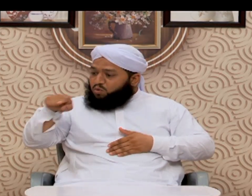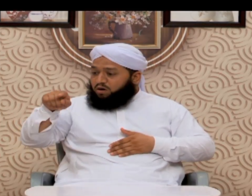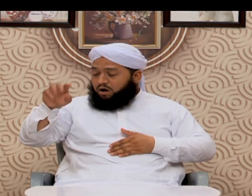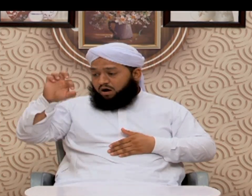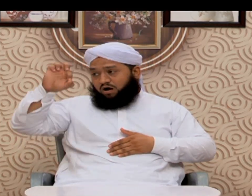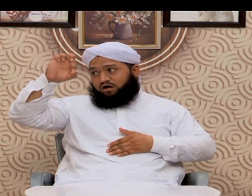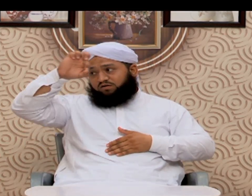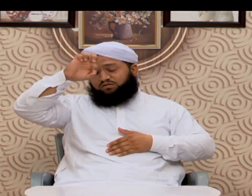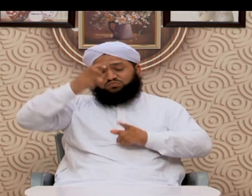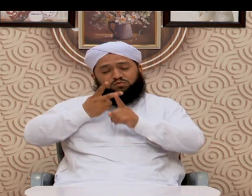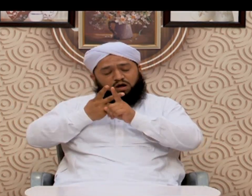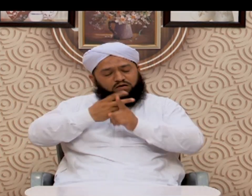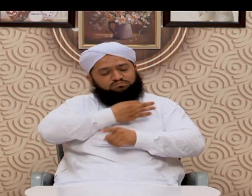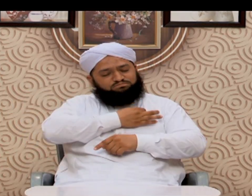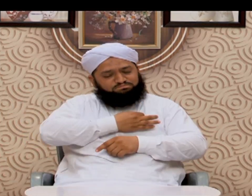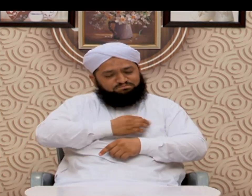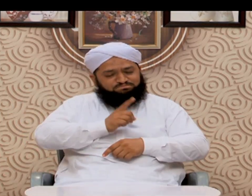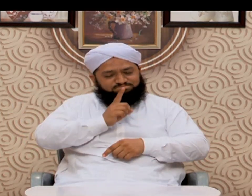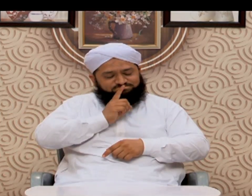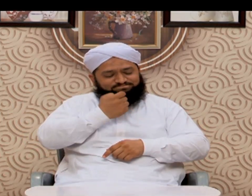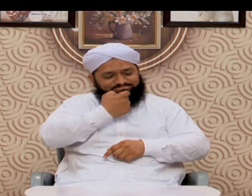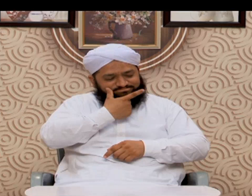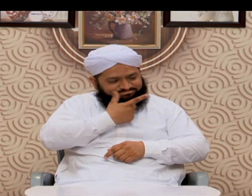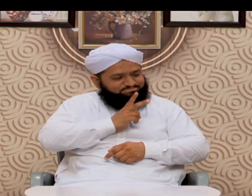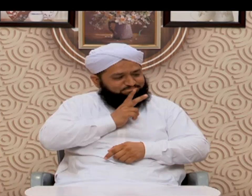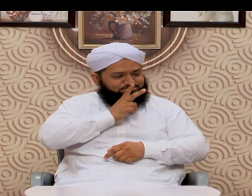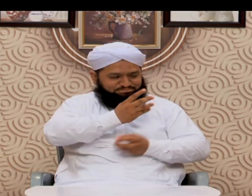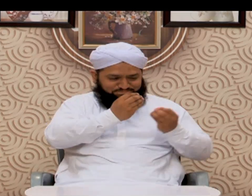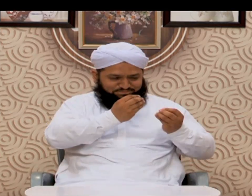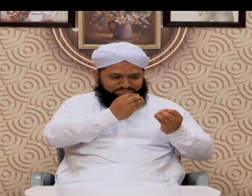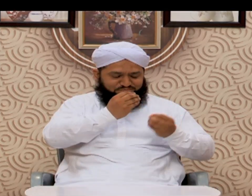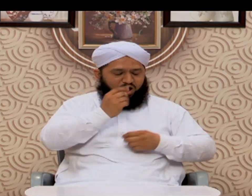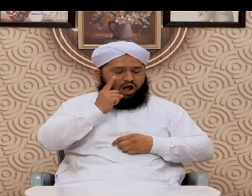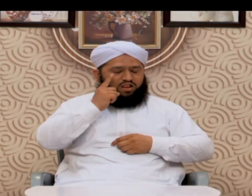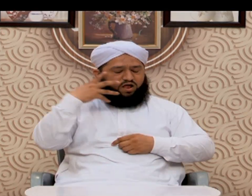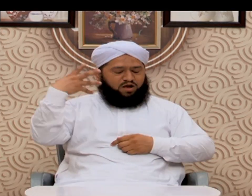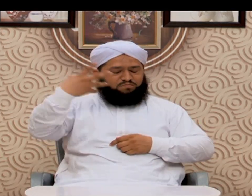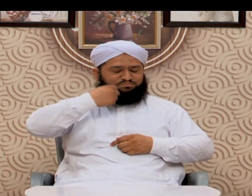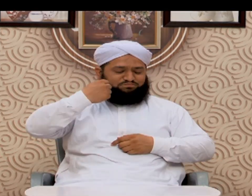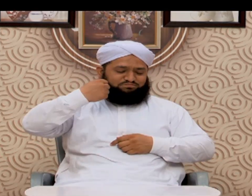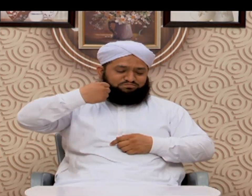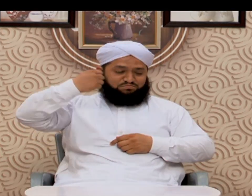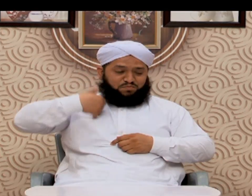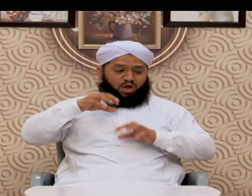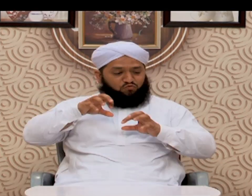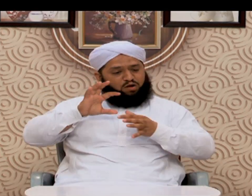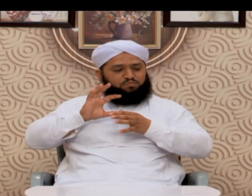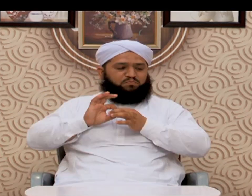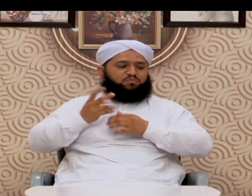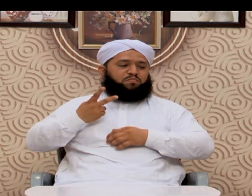ایک سمجھدار مبلغ تھے۔ نہایت نرمی کے ساتھ فرمانے لگے، میں بھی اپنے خالق و مالک کا کتا ہوں، اگر